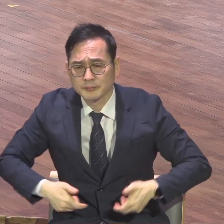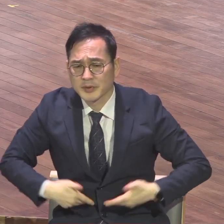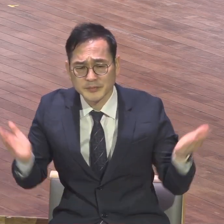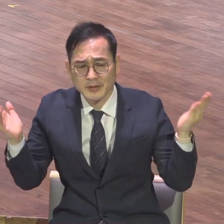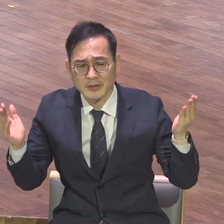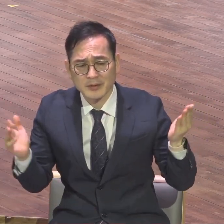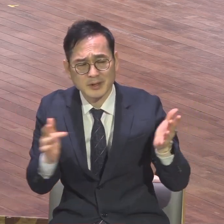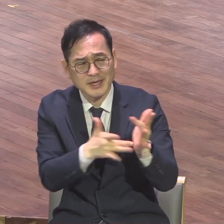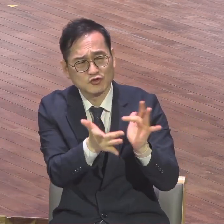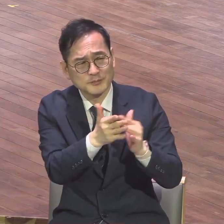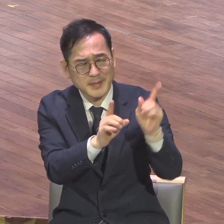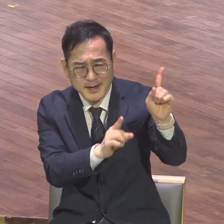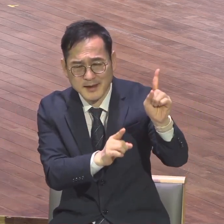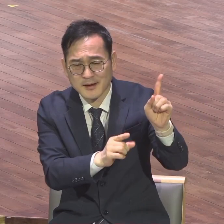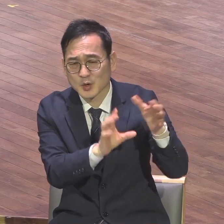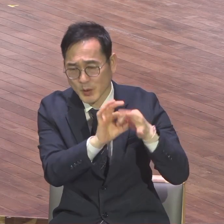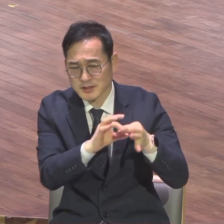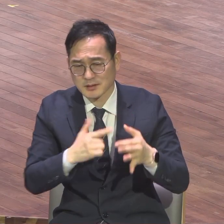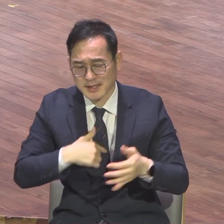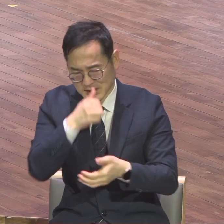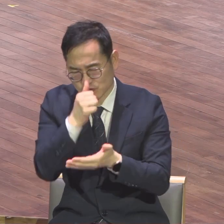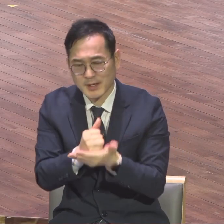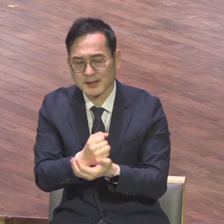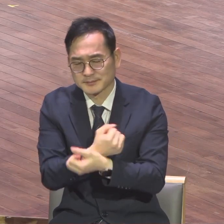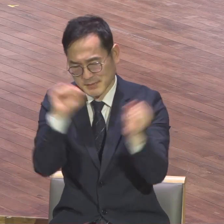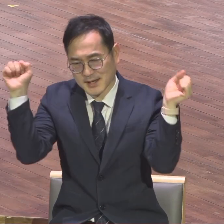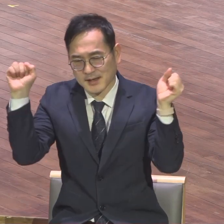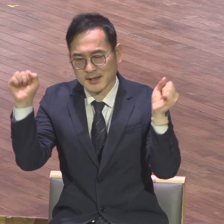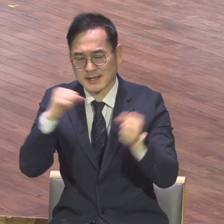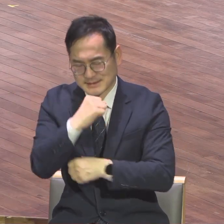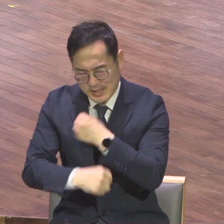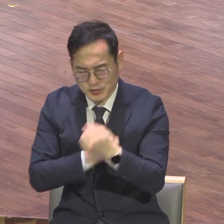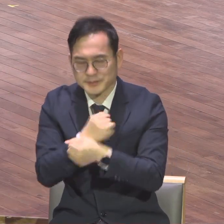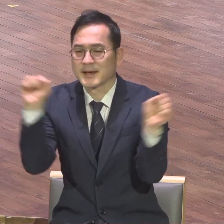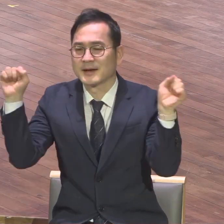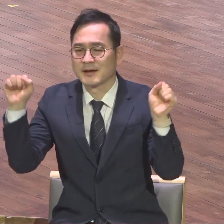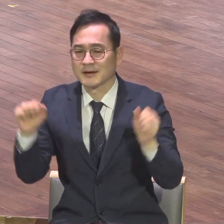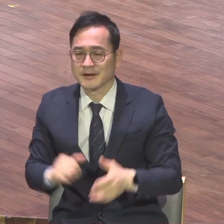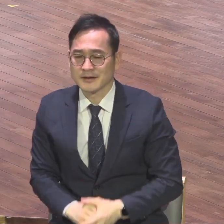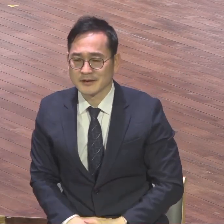죄에서 완전 자유를 받는 이 구원을 얻게 되는 것이다.